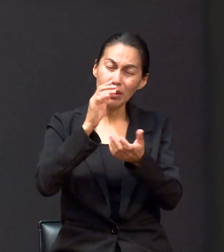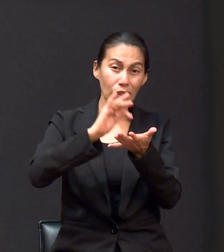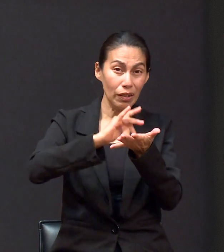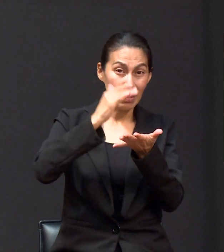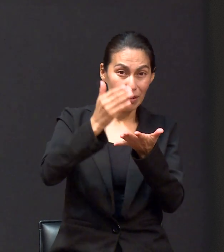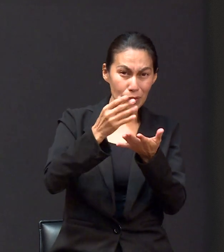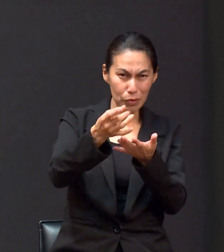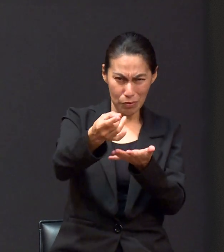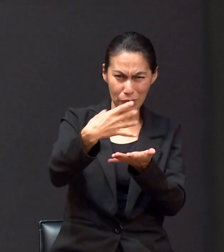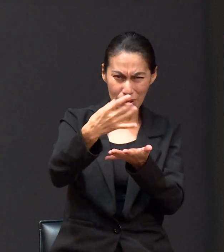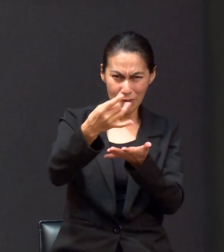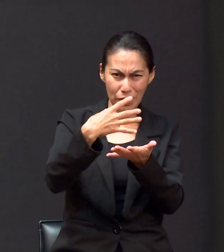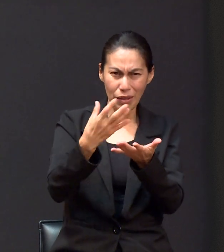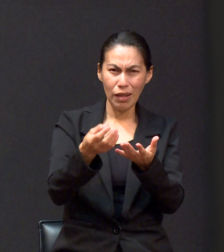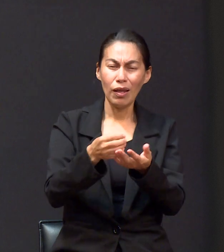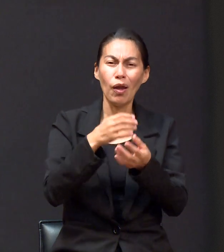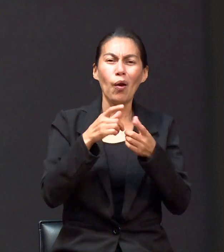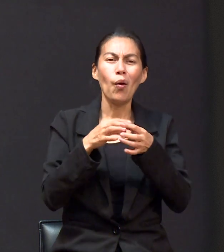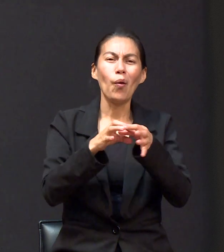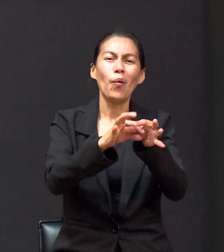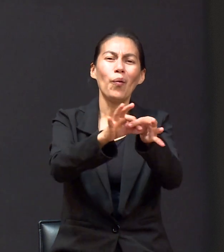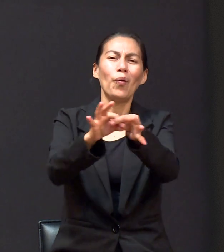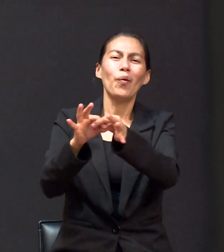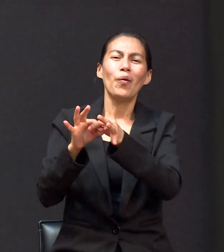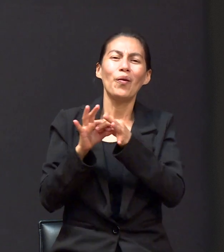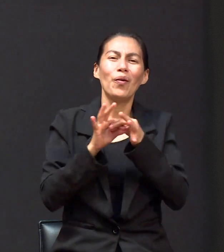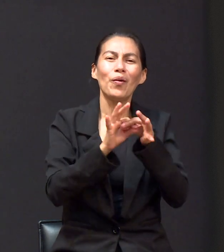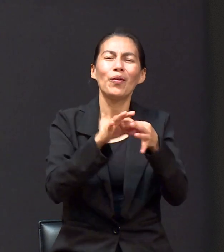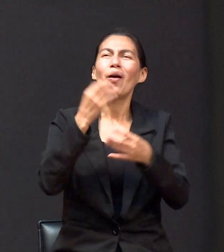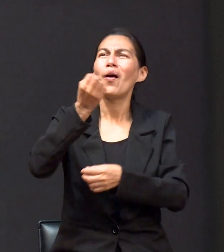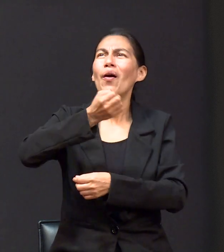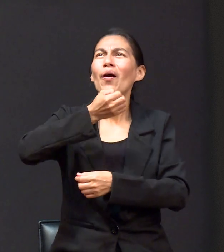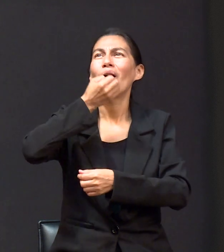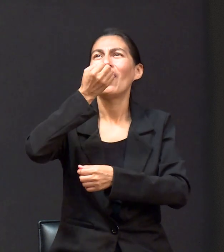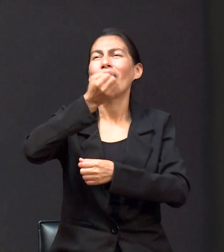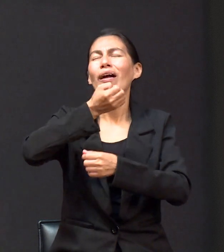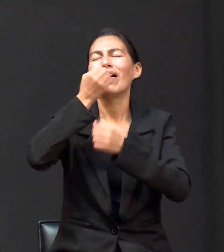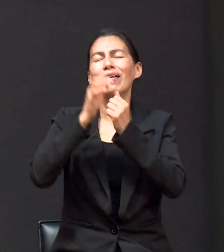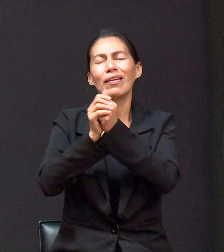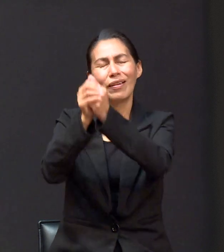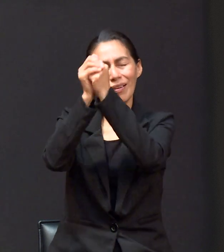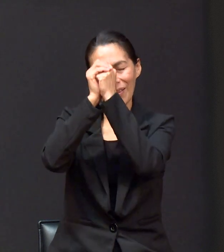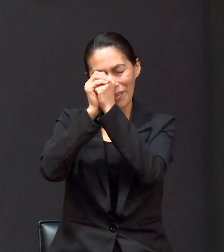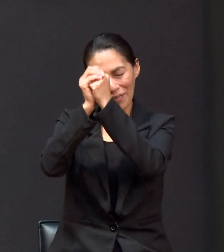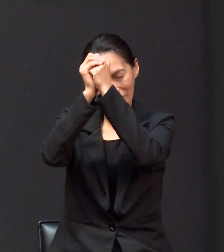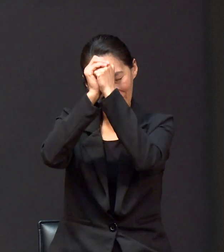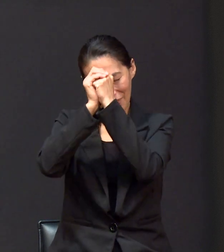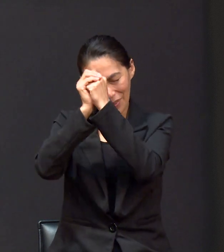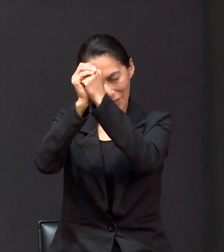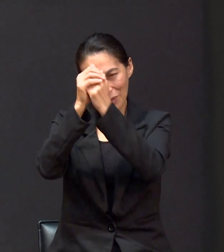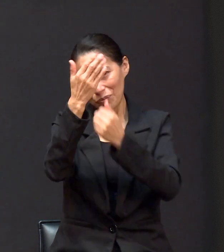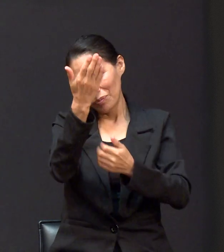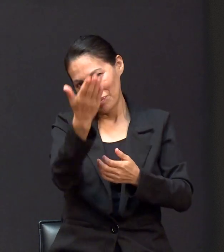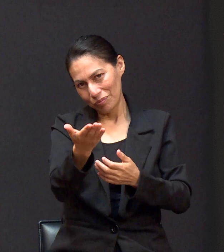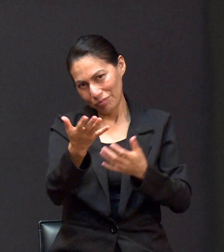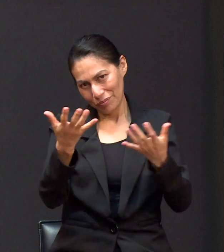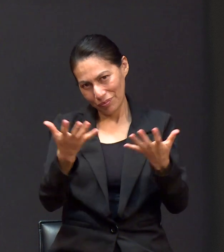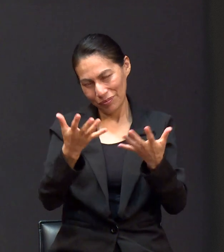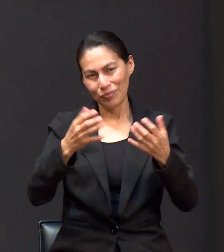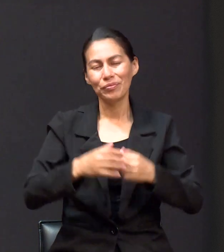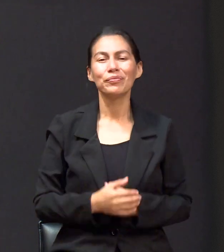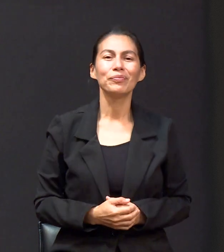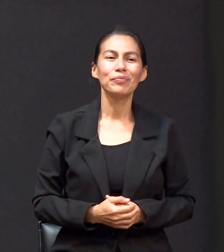tus agradecimientos para que juntos podamos gozarnos alabando a Dios por las grandes maravillas que Él